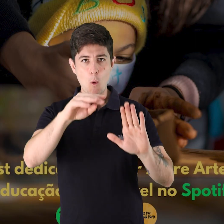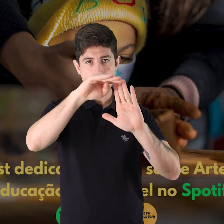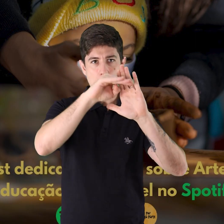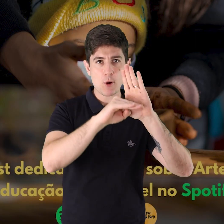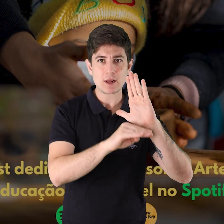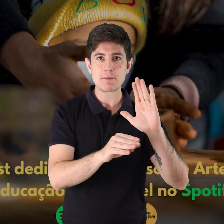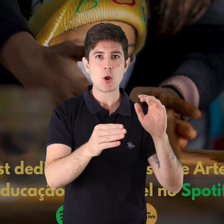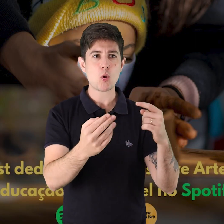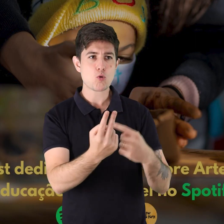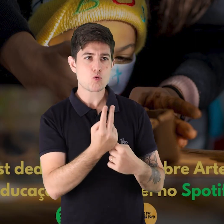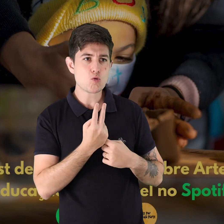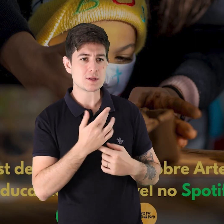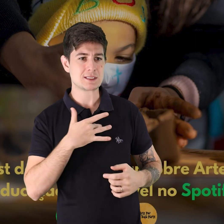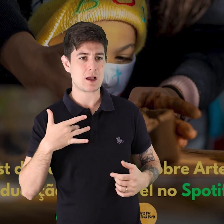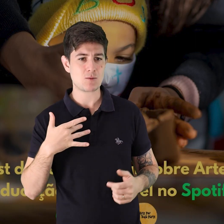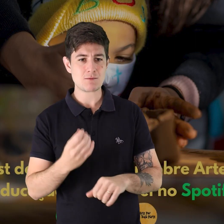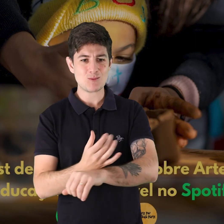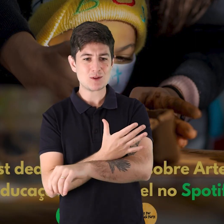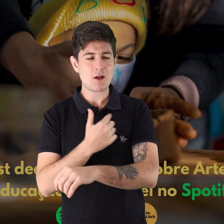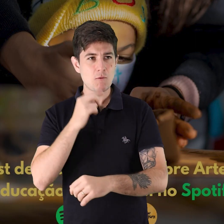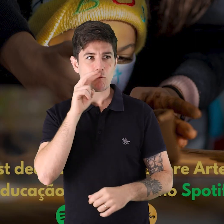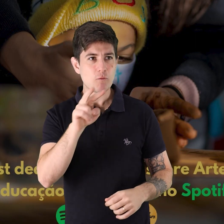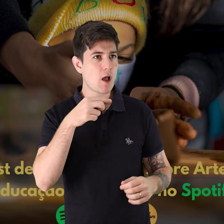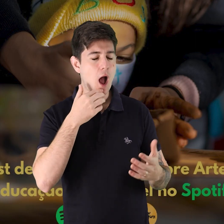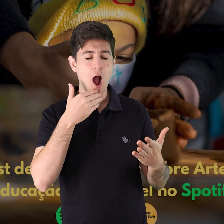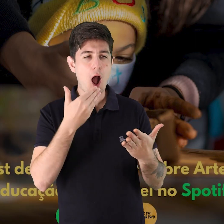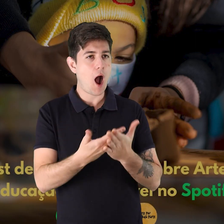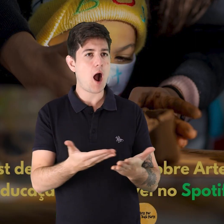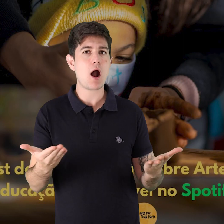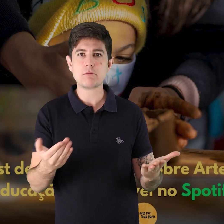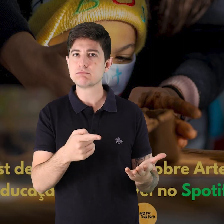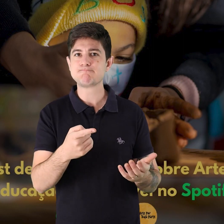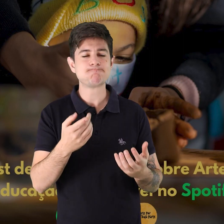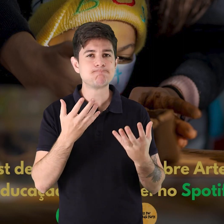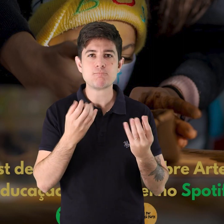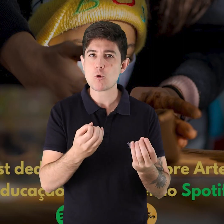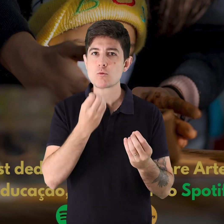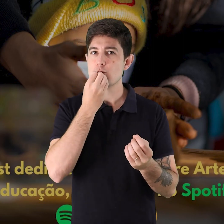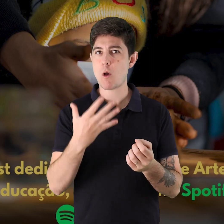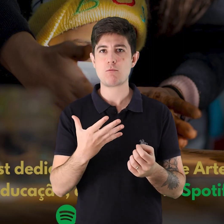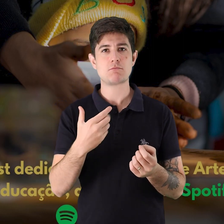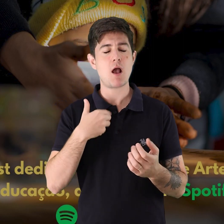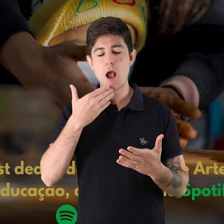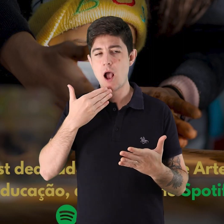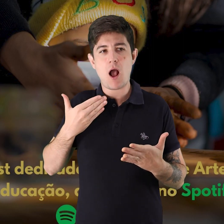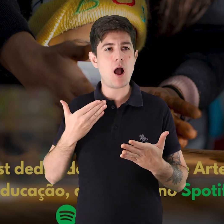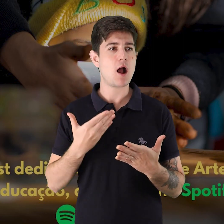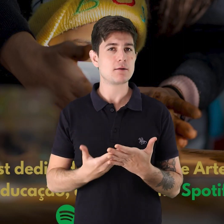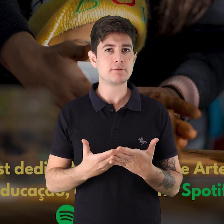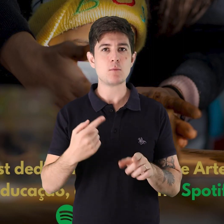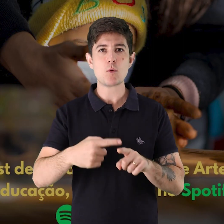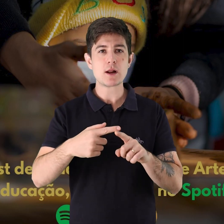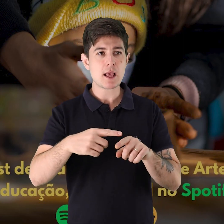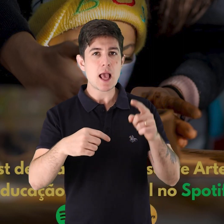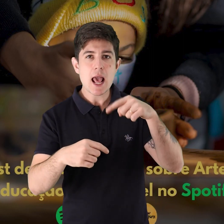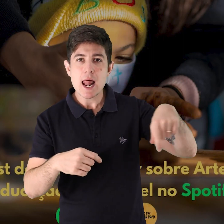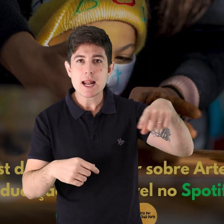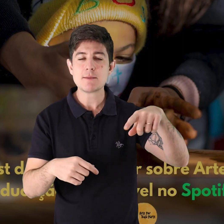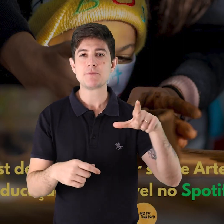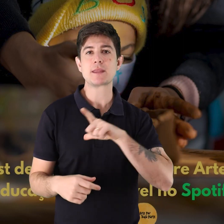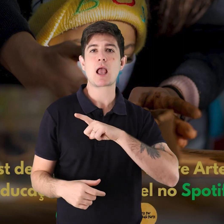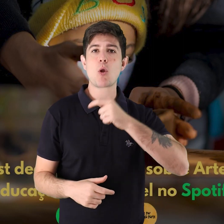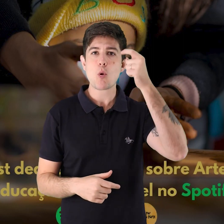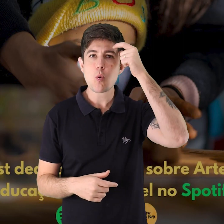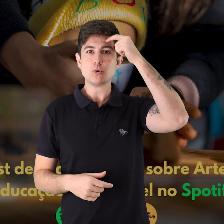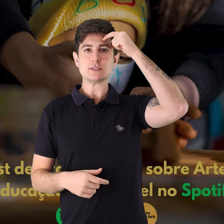saúde emocional que você fica assim fascinado, mas o fascinado no sentido de ver assim, a consciência